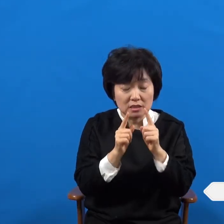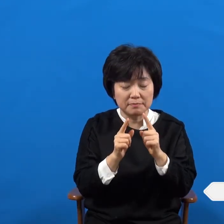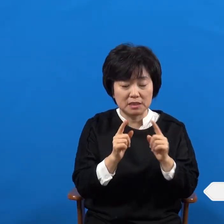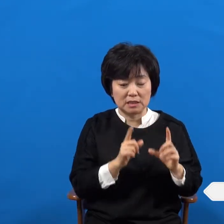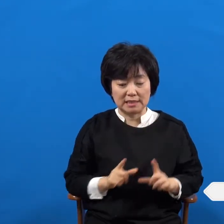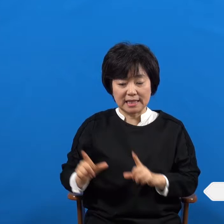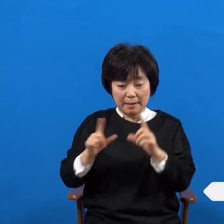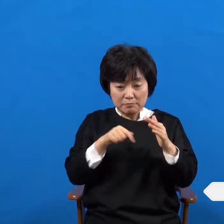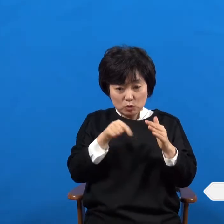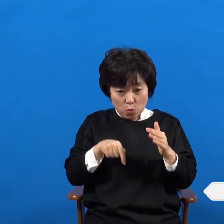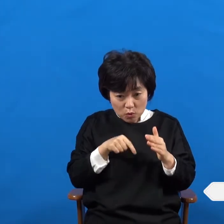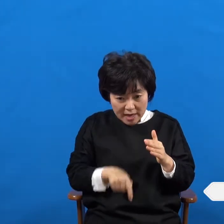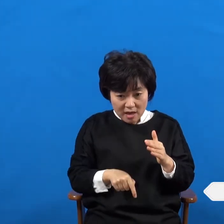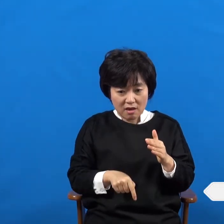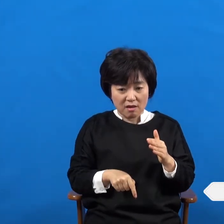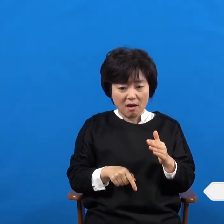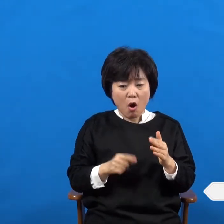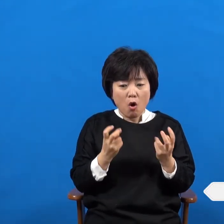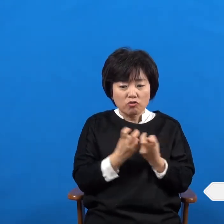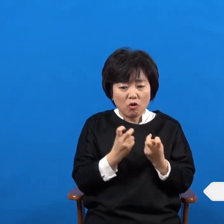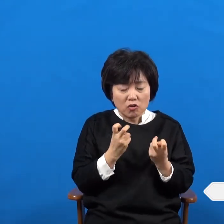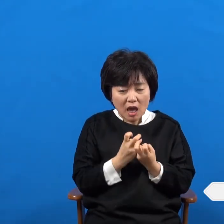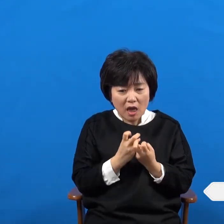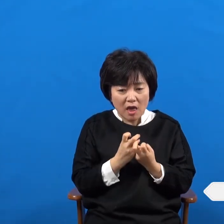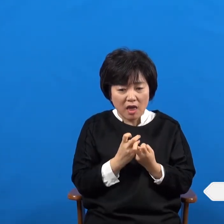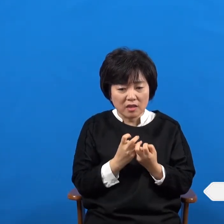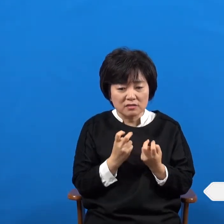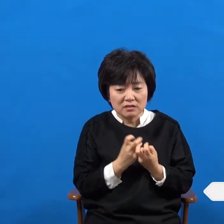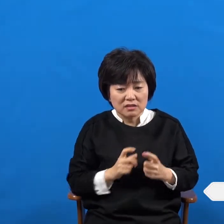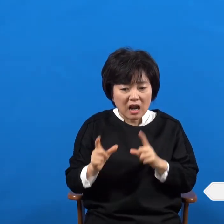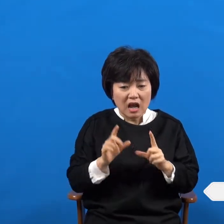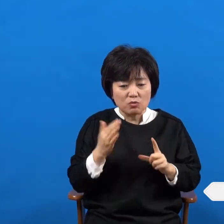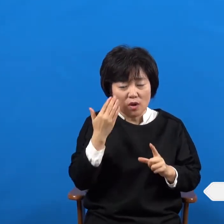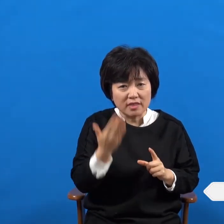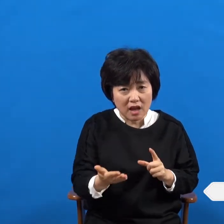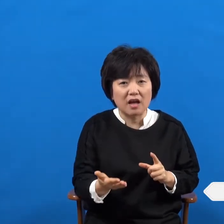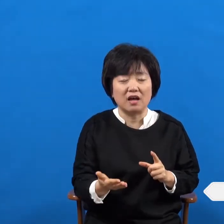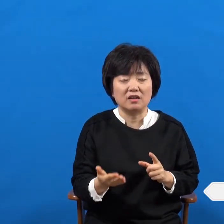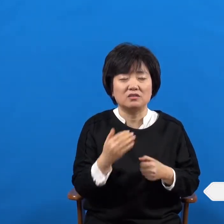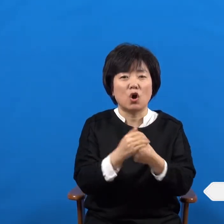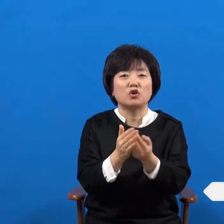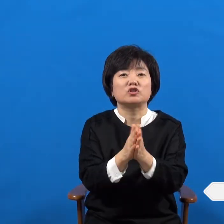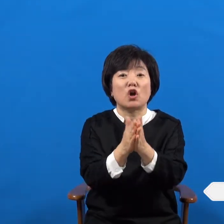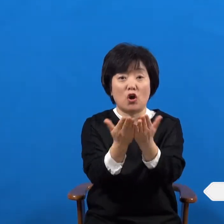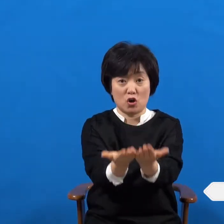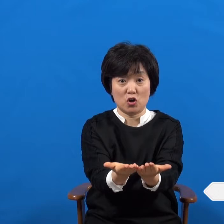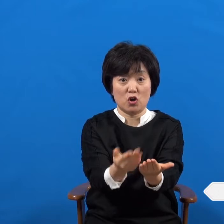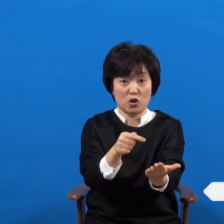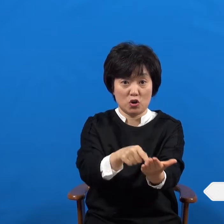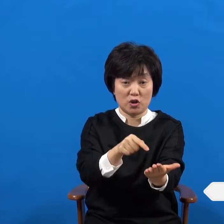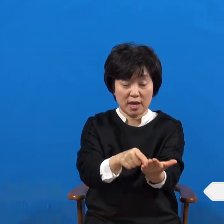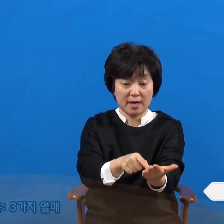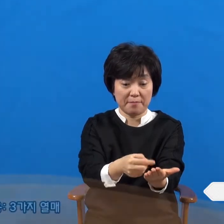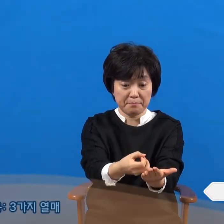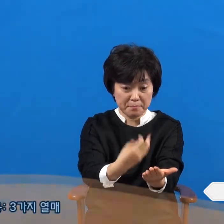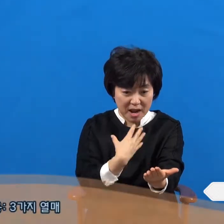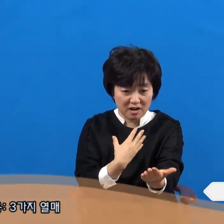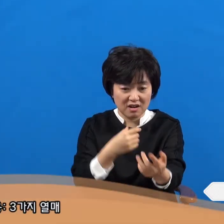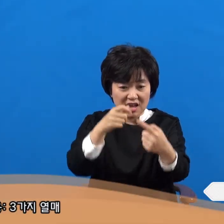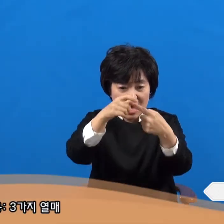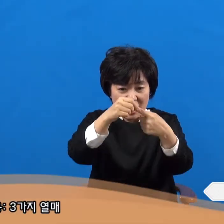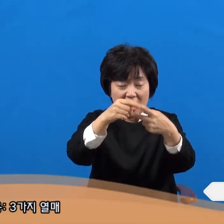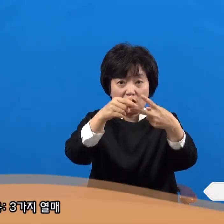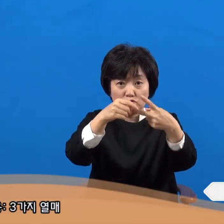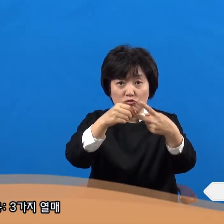가운데 실제로 어떻게 적용할 수 있을까요? 오늘 성경은 이 말씀을 적용하는 세 가지